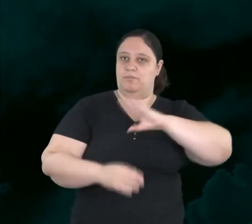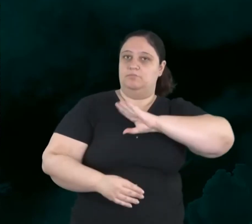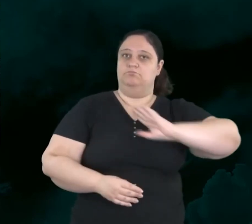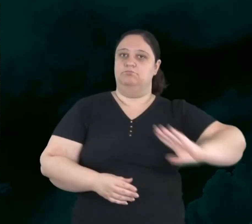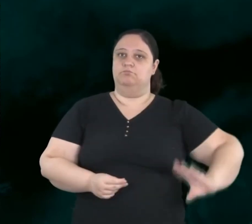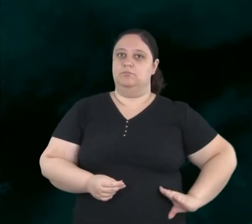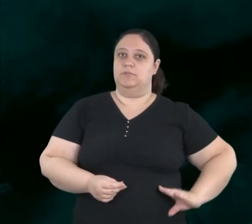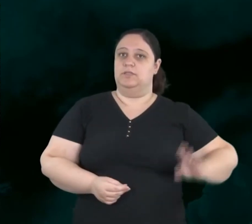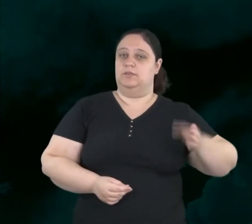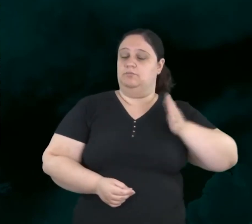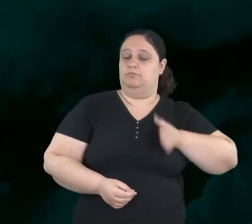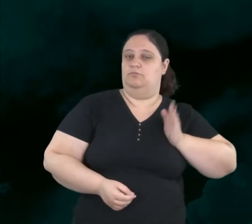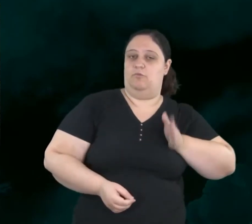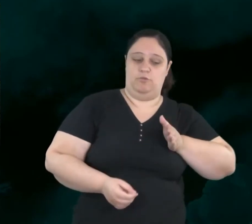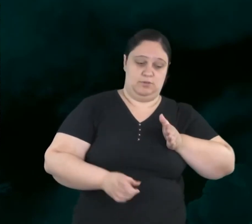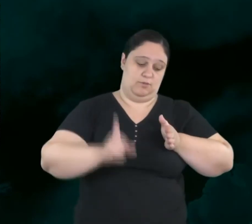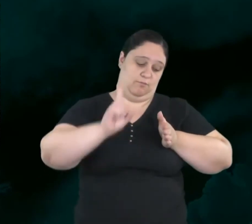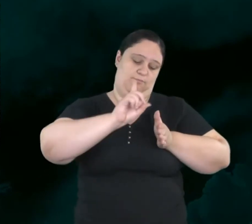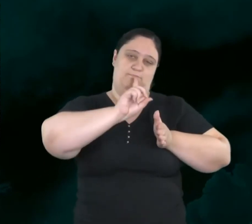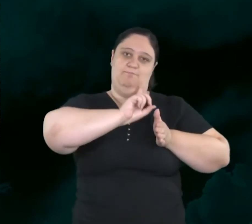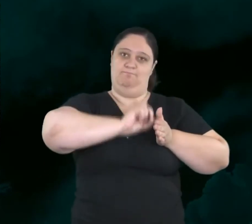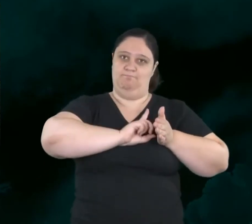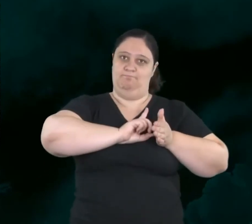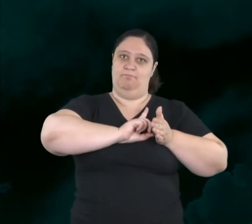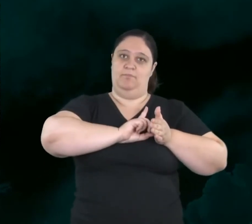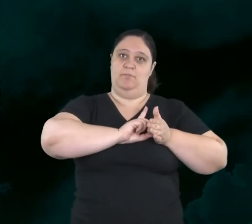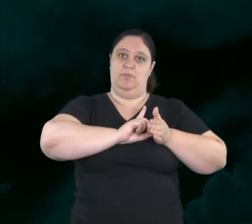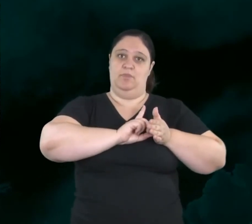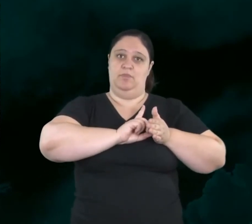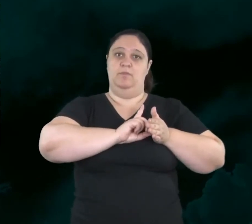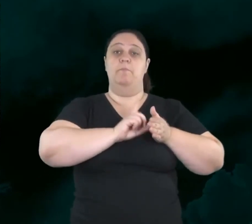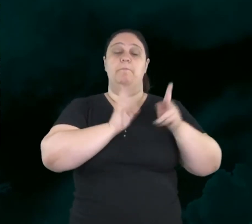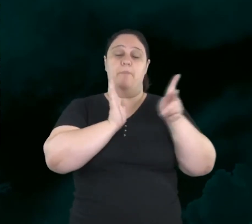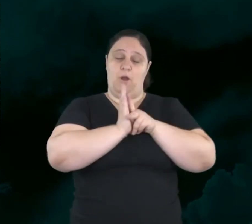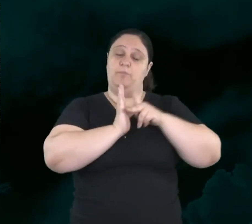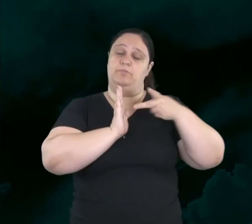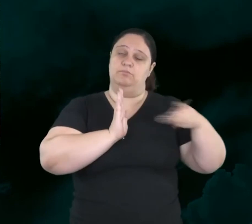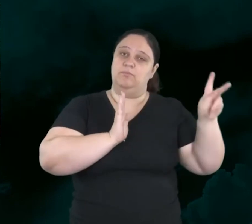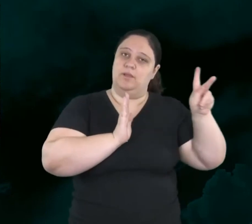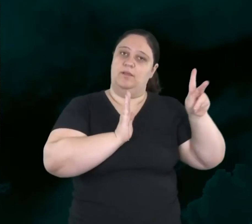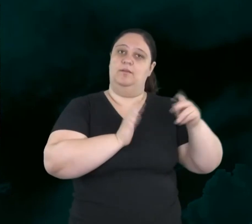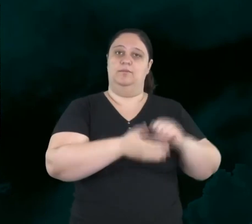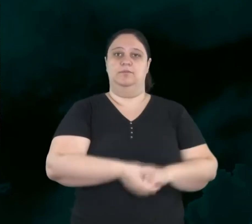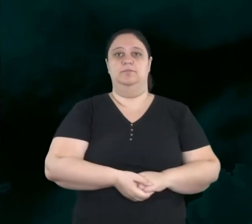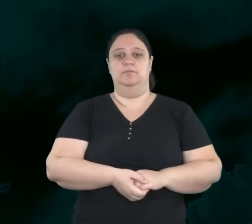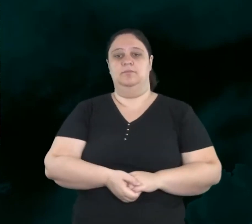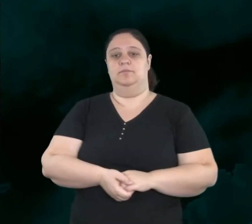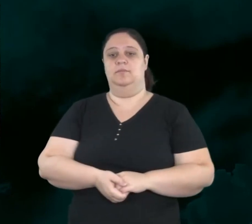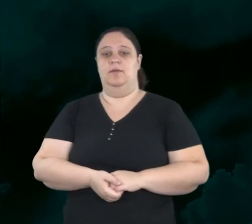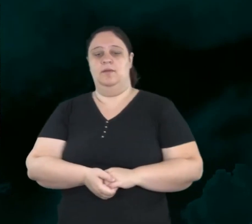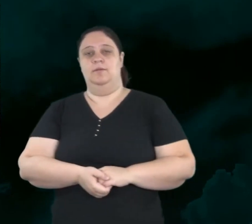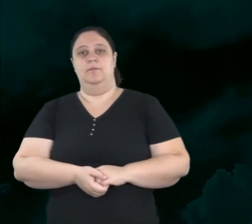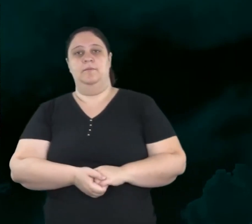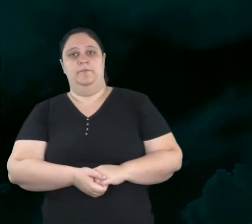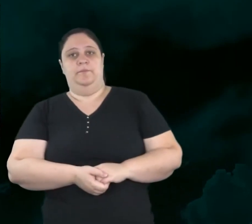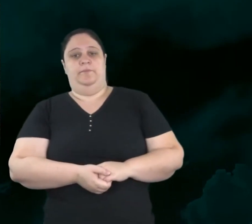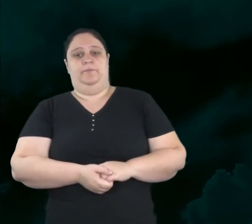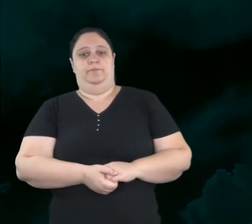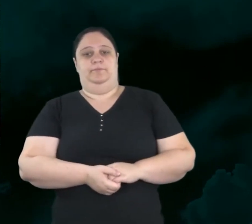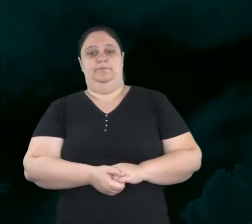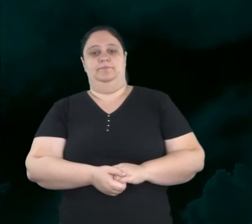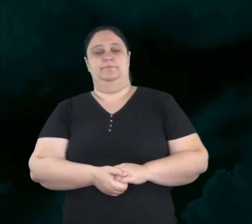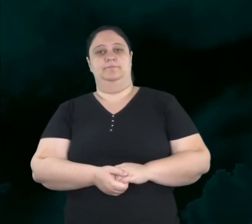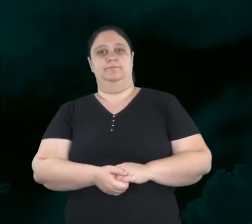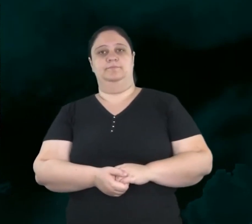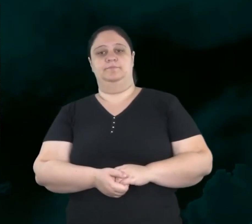coração, porque meu coração é dele, Ele é o dono, Ele é o Senhor, que Ele seja o Senhor, o dono da minha